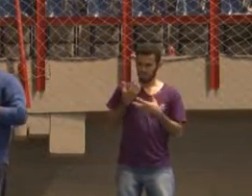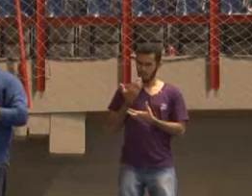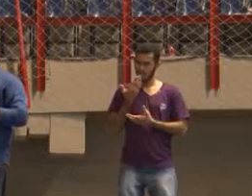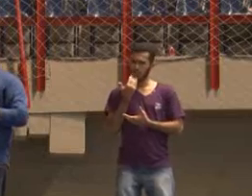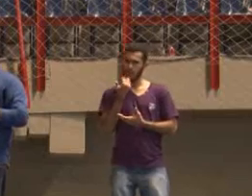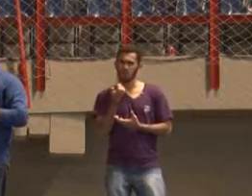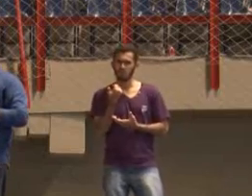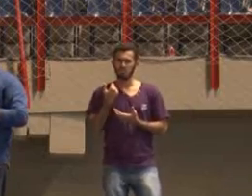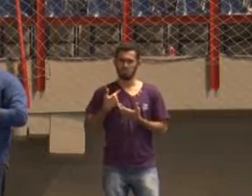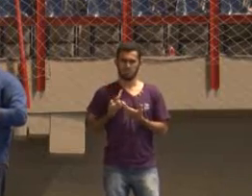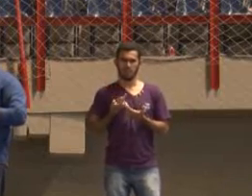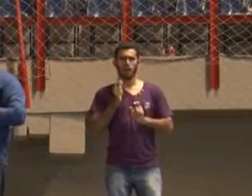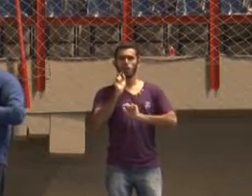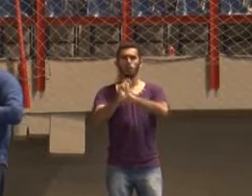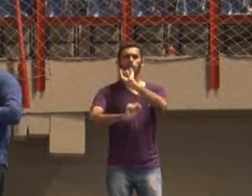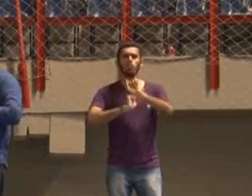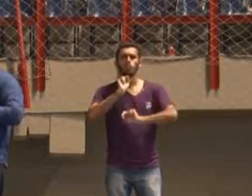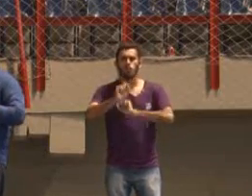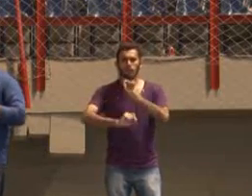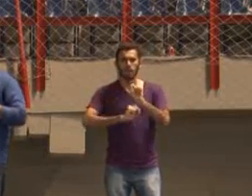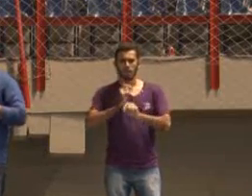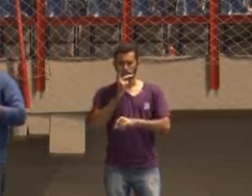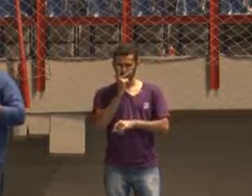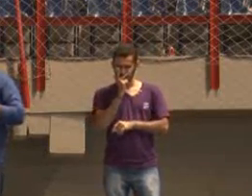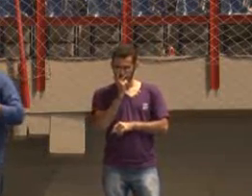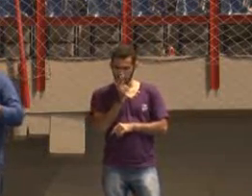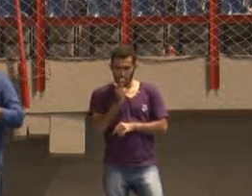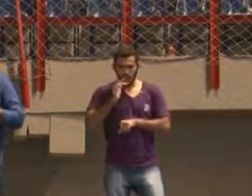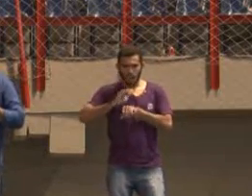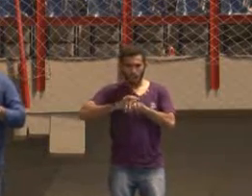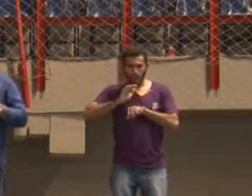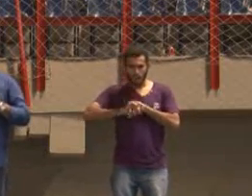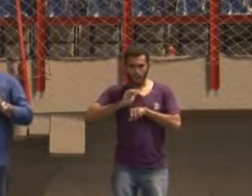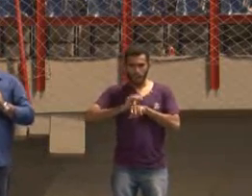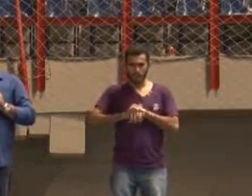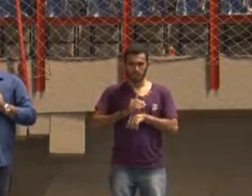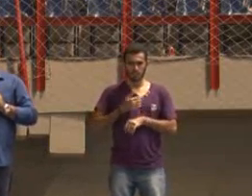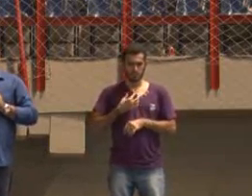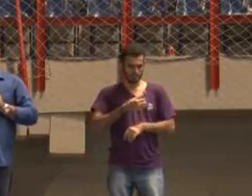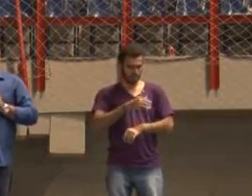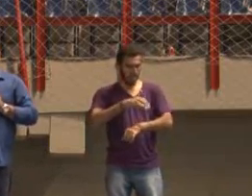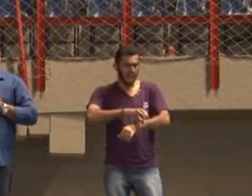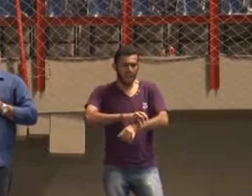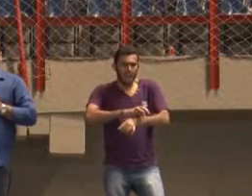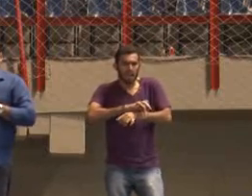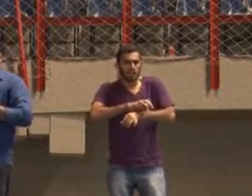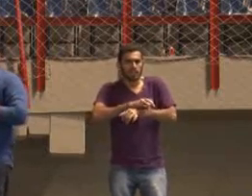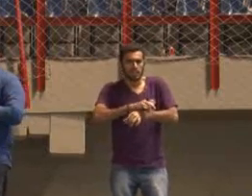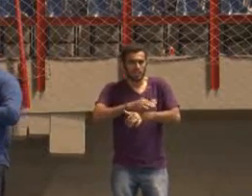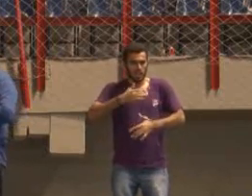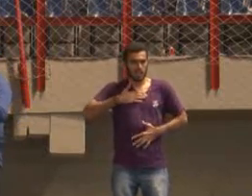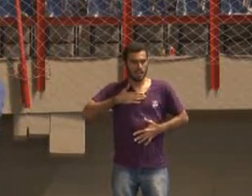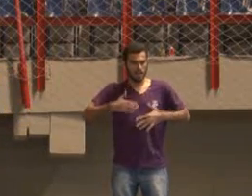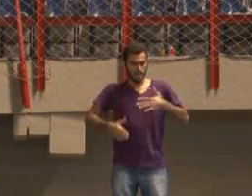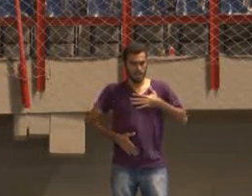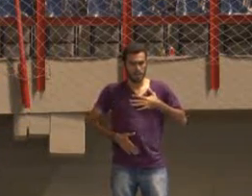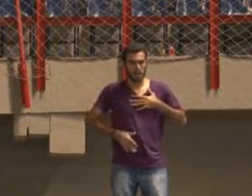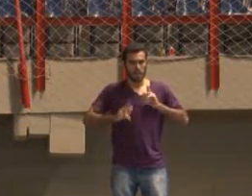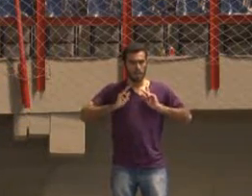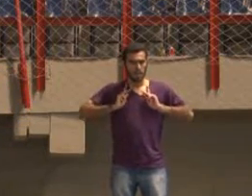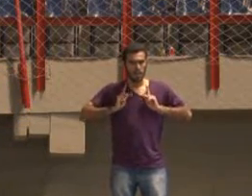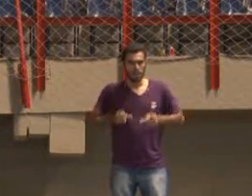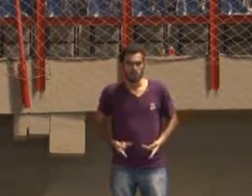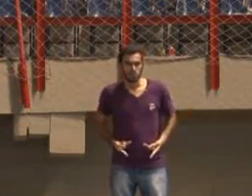comida bem peculiar, bem específica, carne humana. E aí ele pensou, não posso deixar